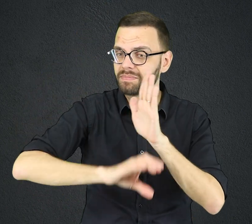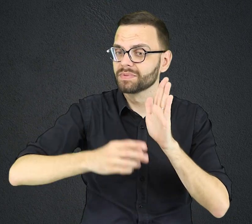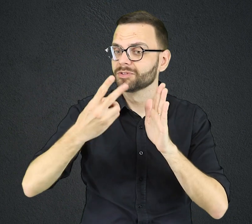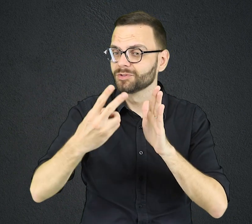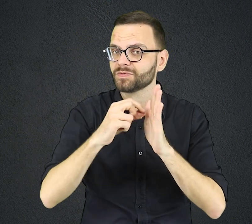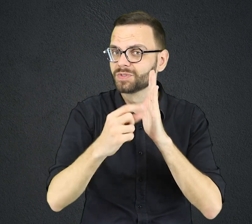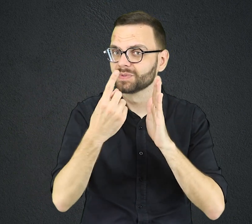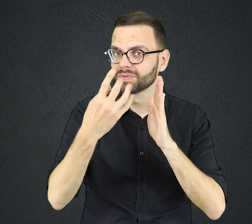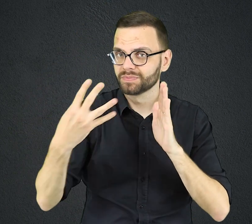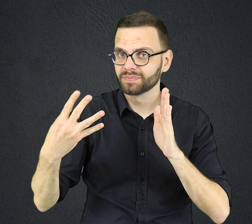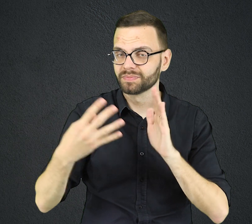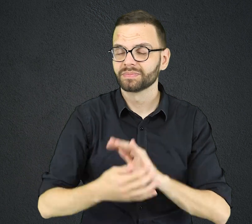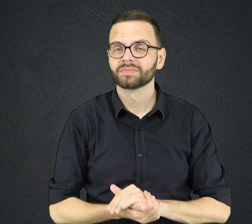capítulo 2, versículo 14.